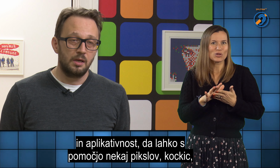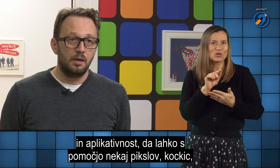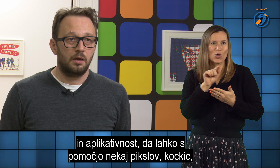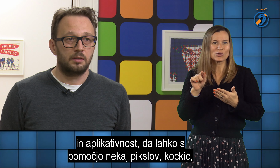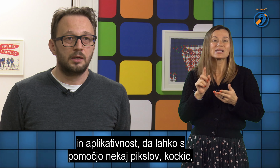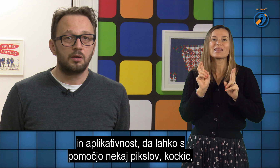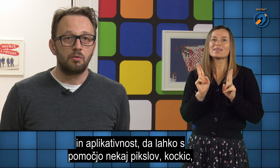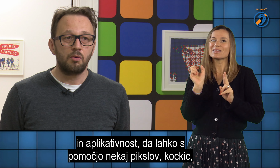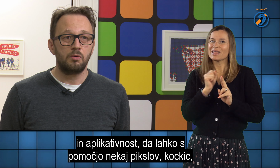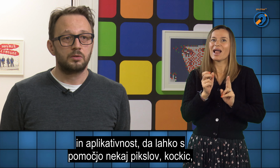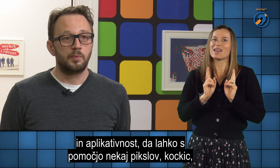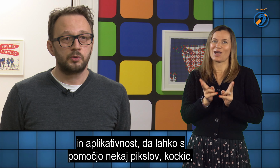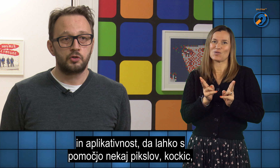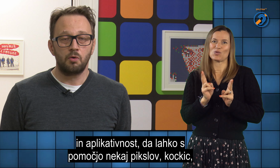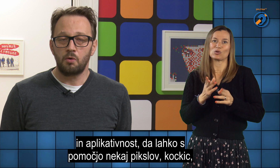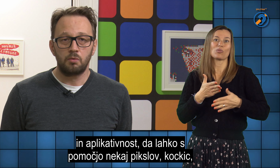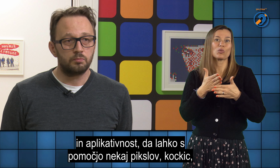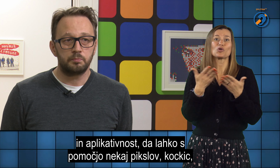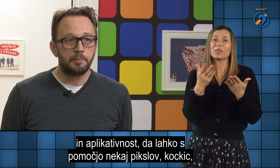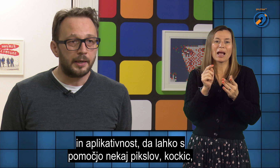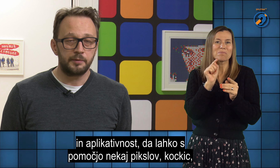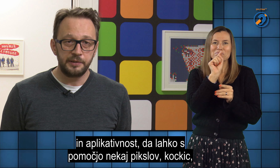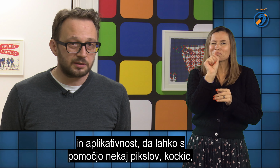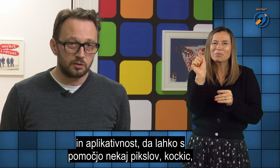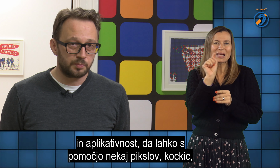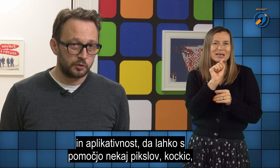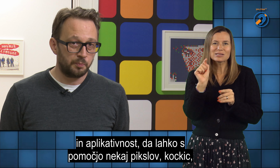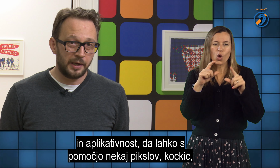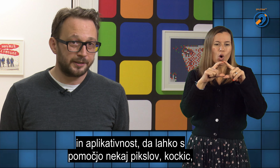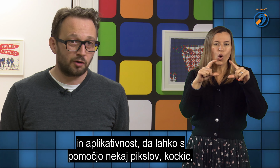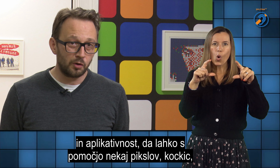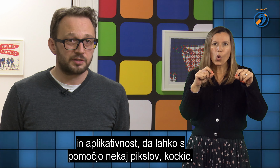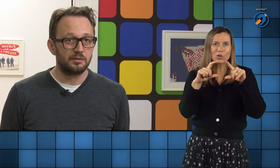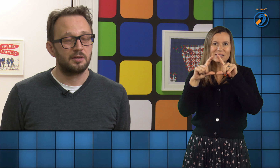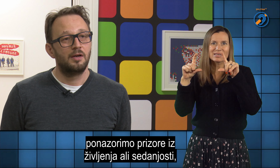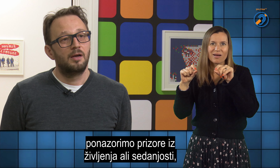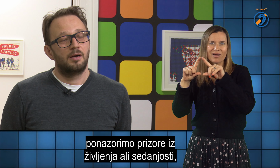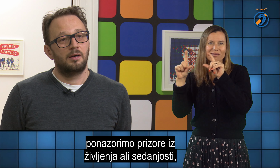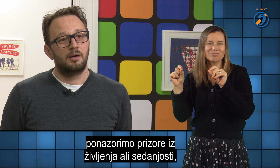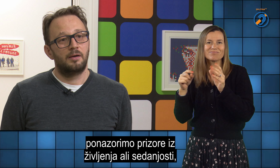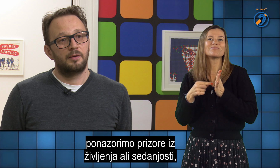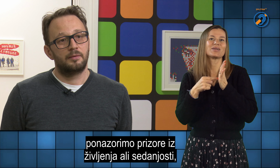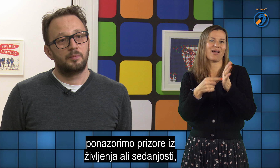aplikativnost, da lahko s pomočjo parih pikslov, s pomočjo parih kockic